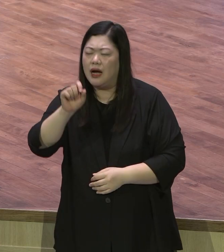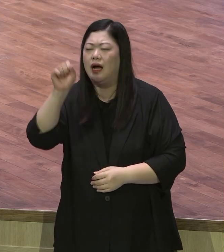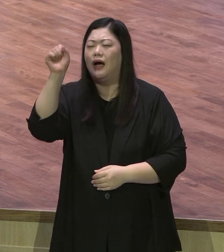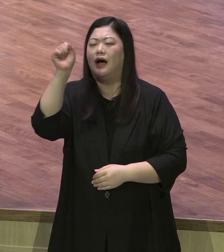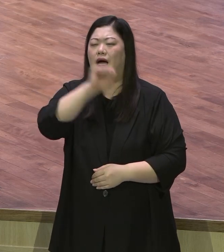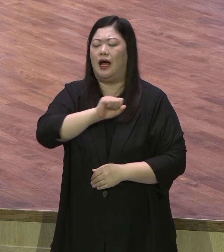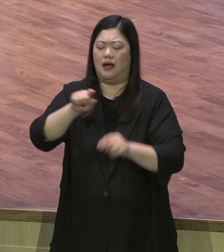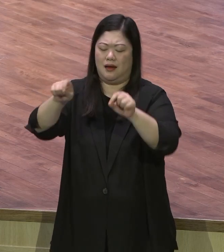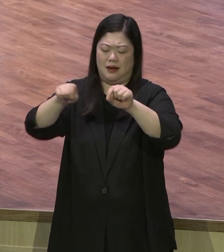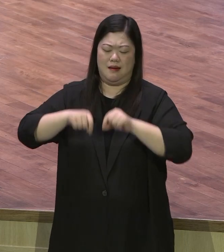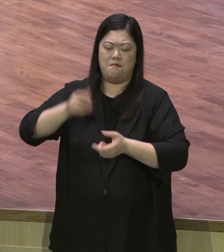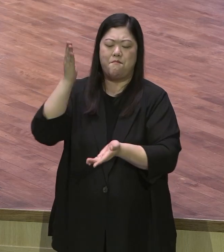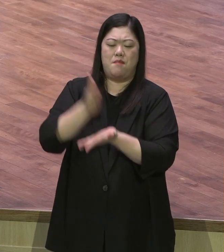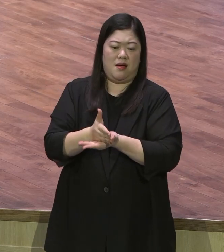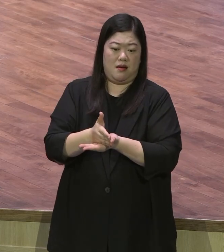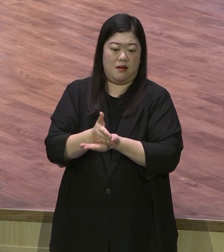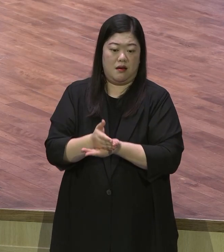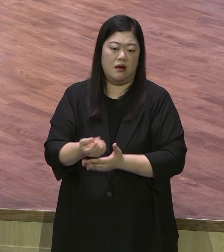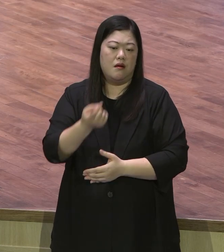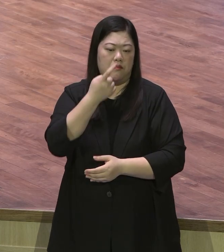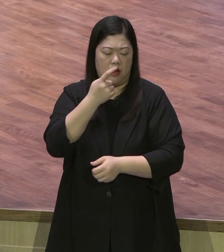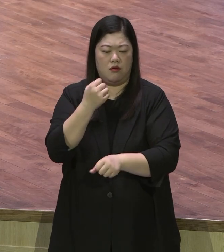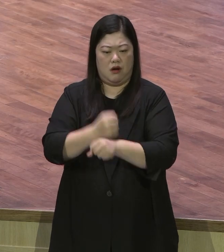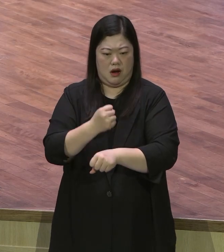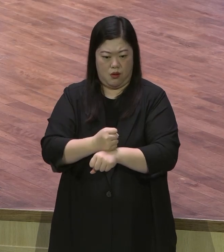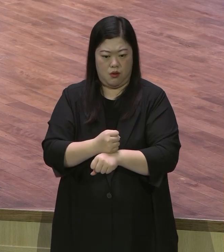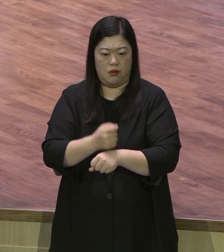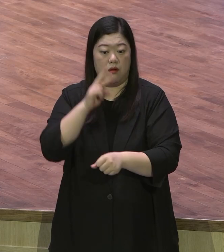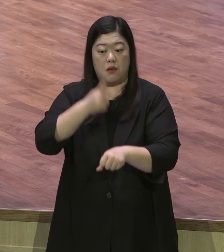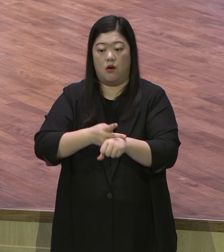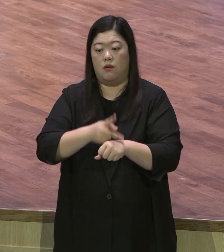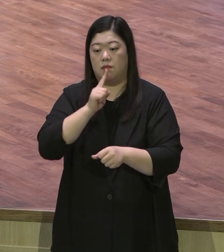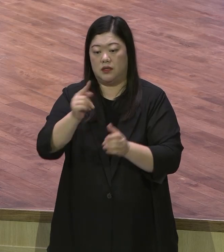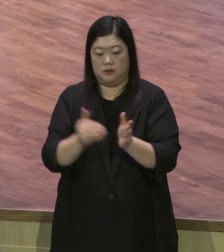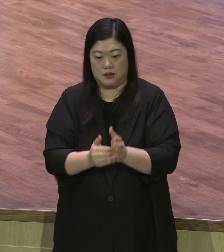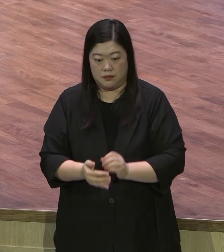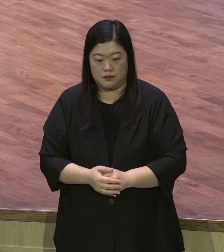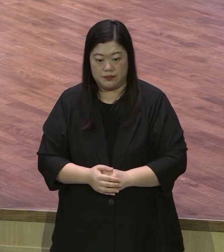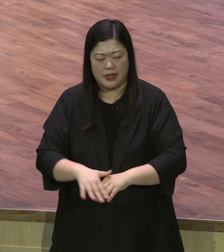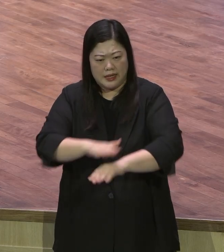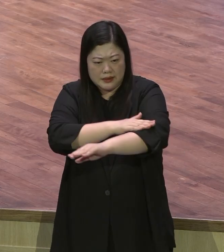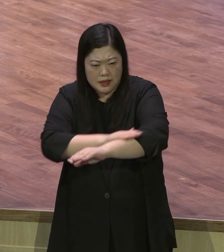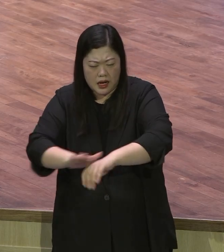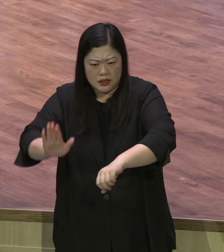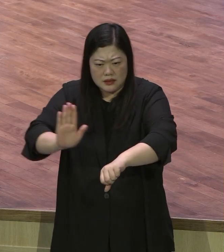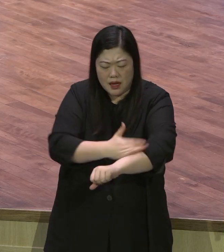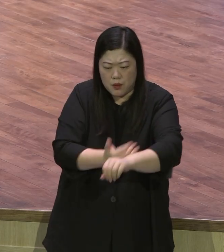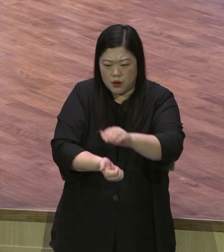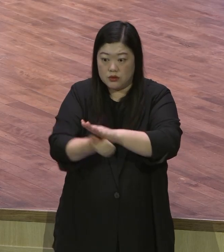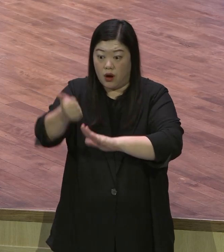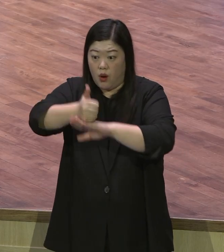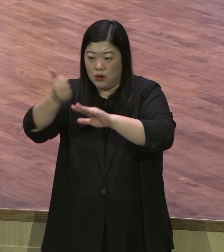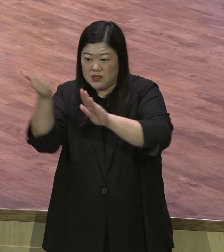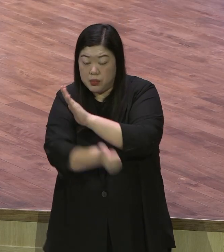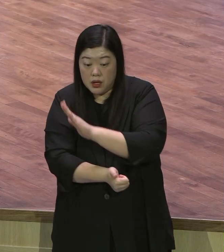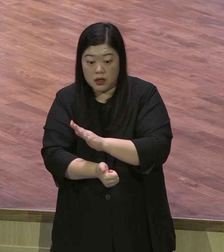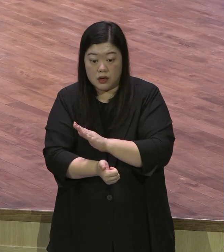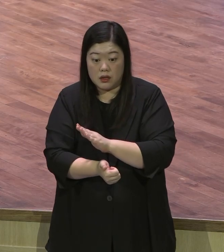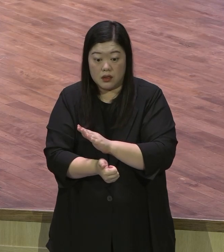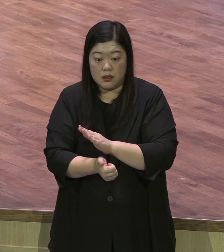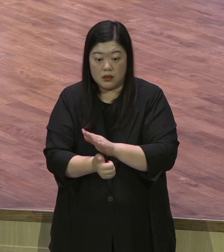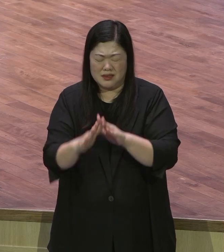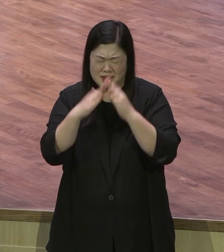그래서 성경 내용을 보면요, 잘했던 못했던 성공했던 실패했던 있는 그대로를 다 기록했어요. 있는